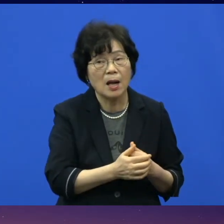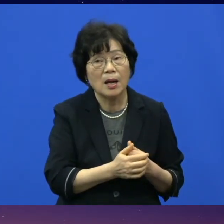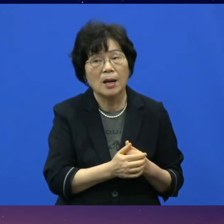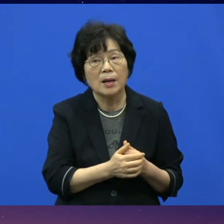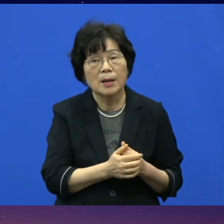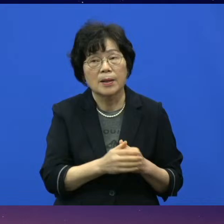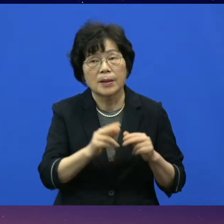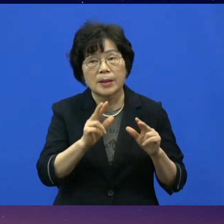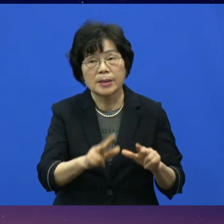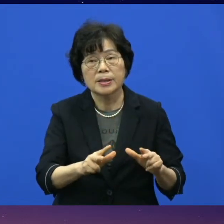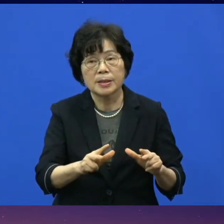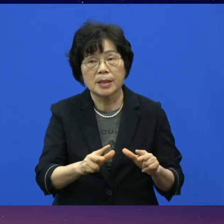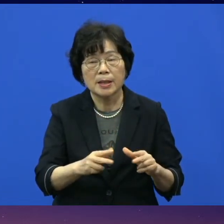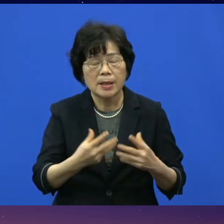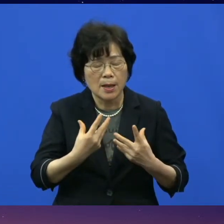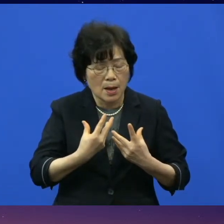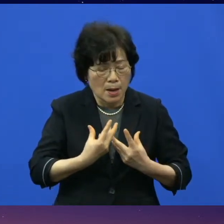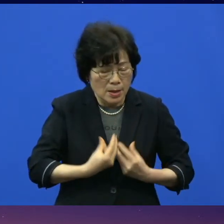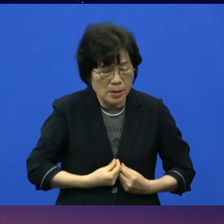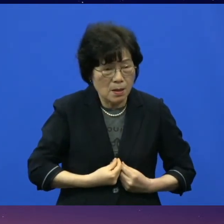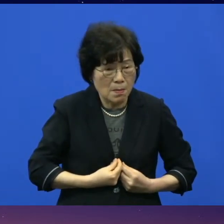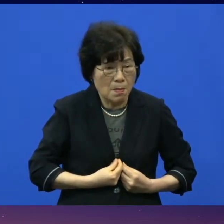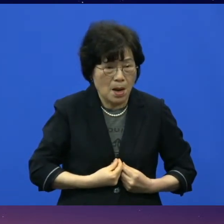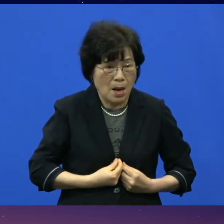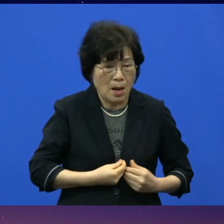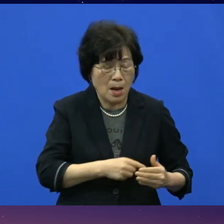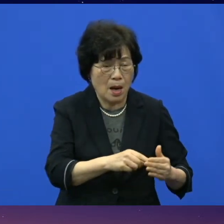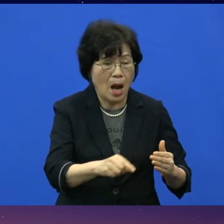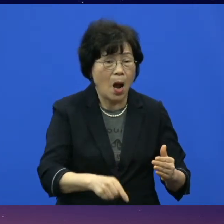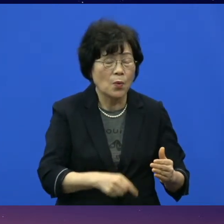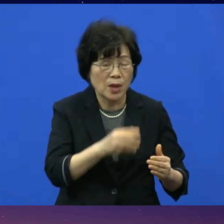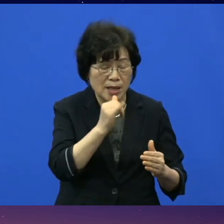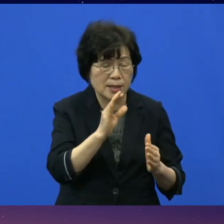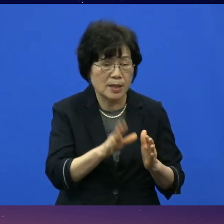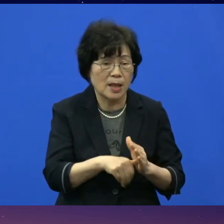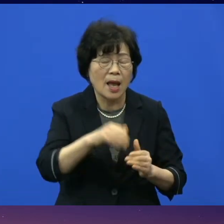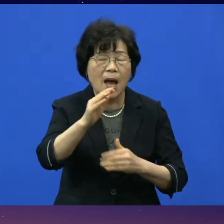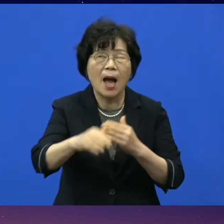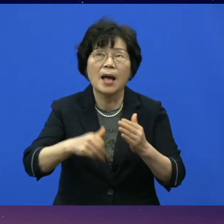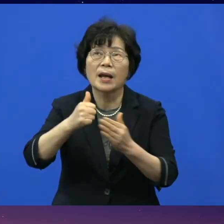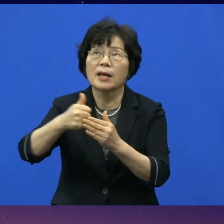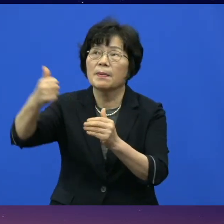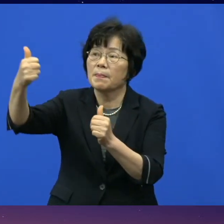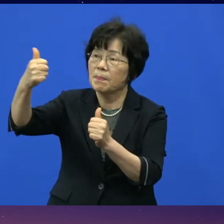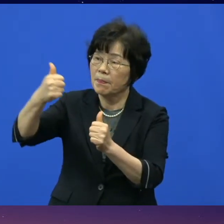인생의 가장 절망적인 상태에 있을 때 하나님 우리와 함께 하십니다.